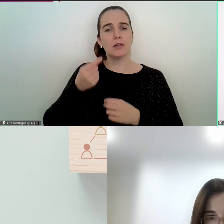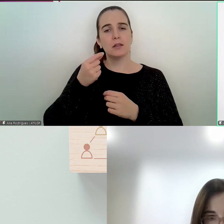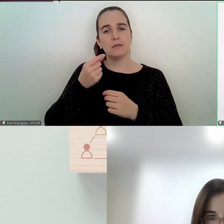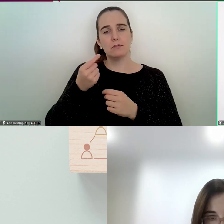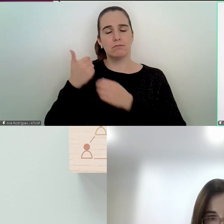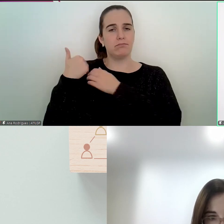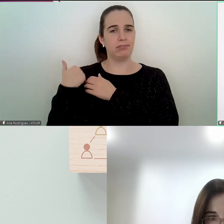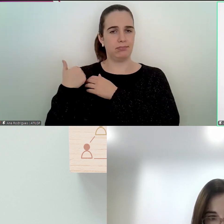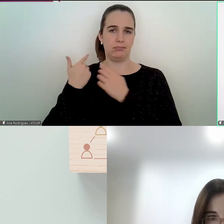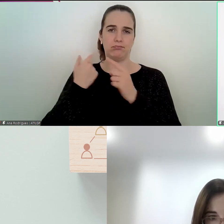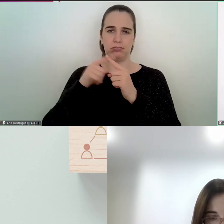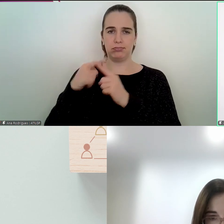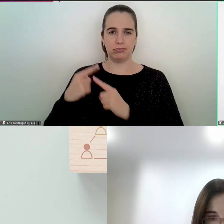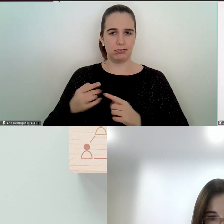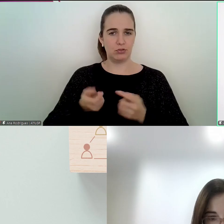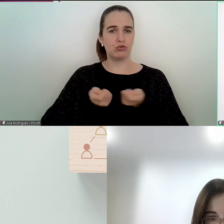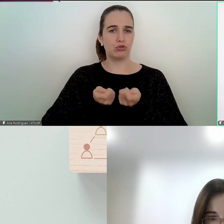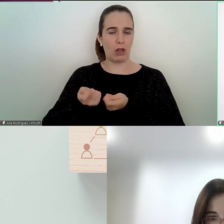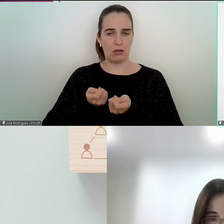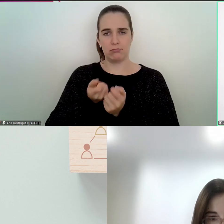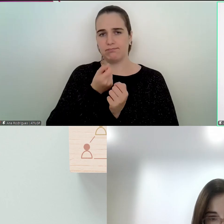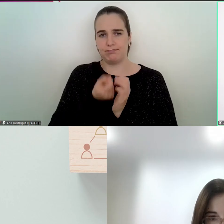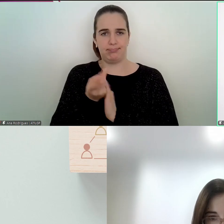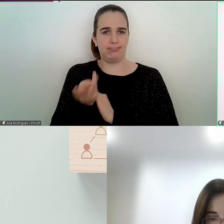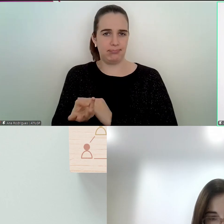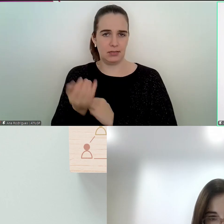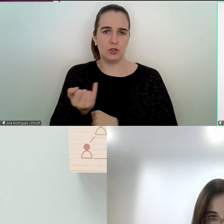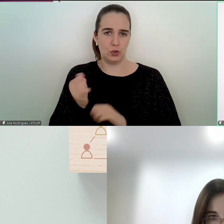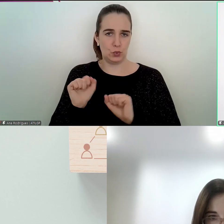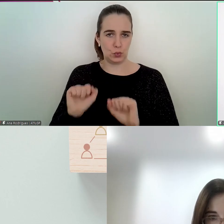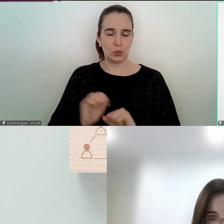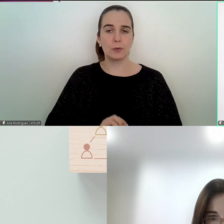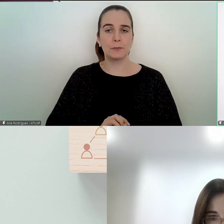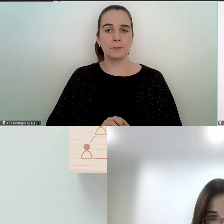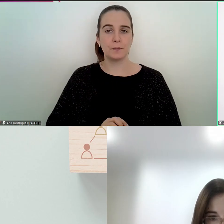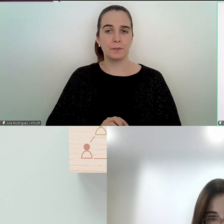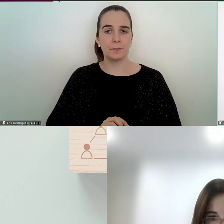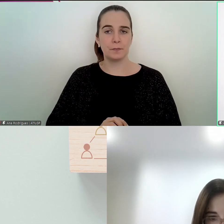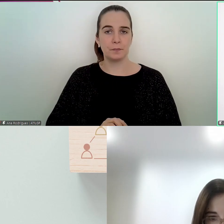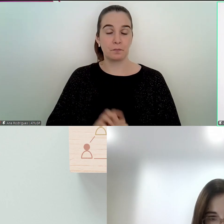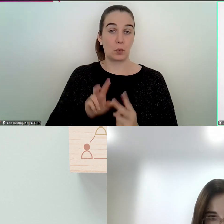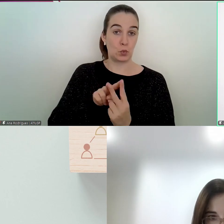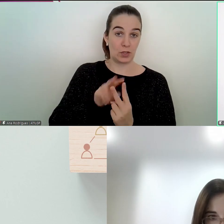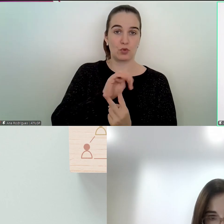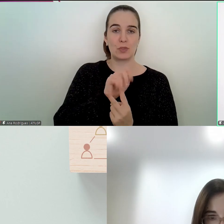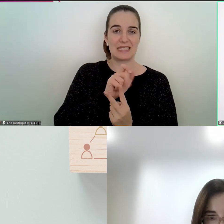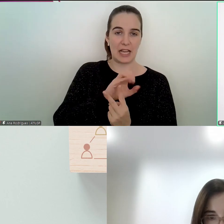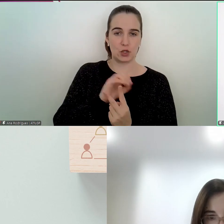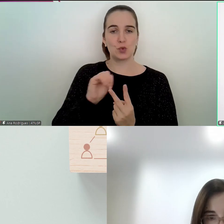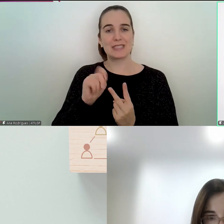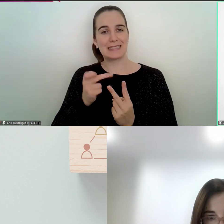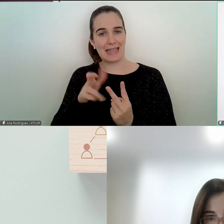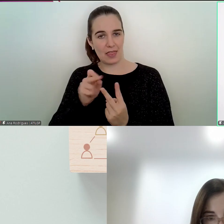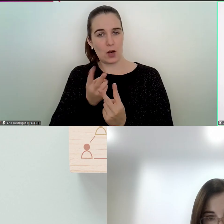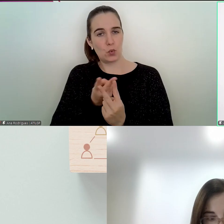cargos nos órgãos de gestão deste instituto e ambos, Sérgio Pratas e Sandra